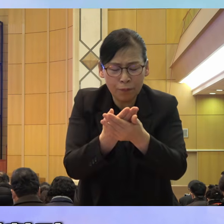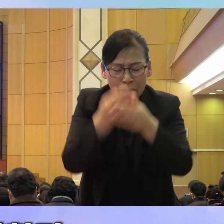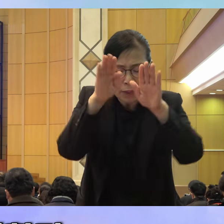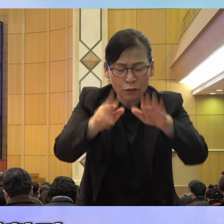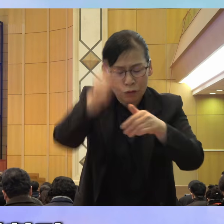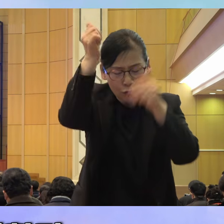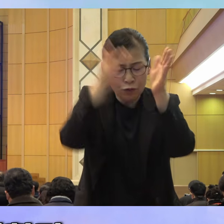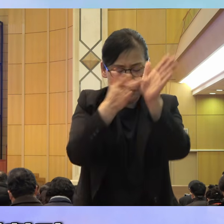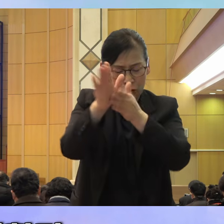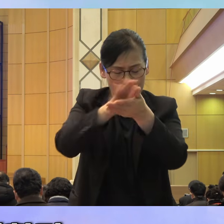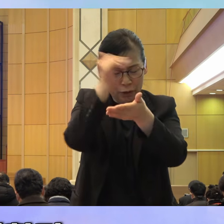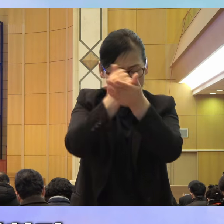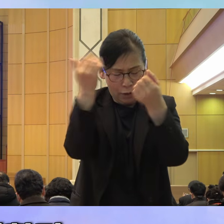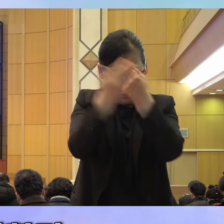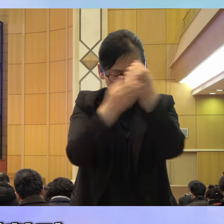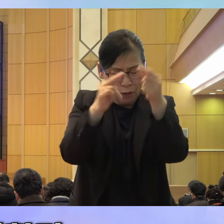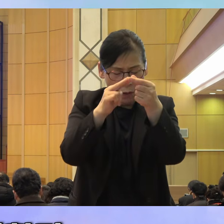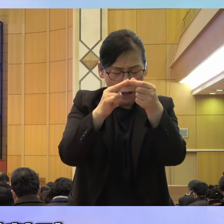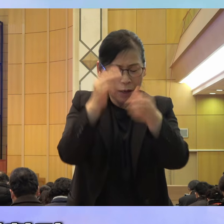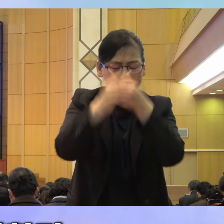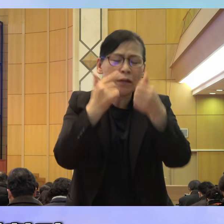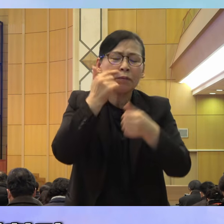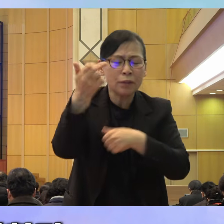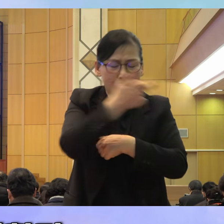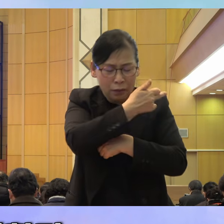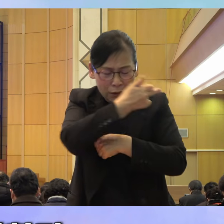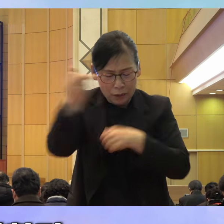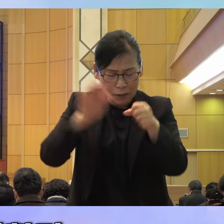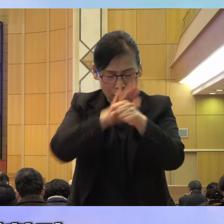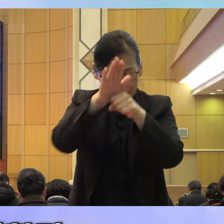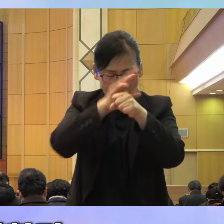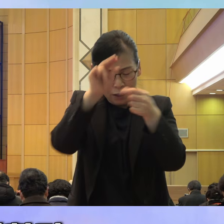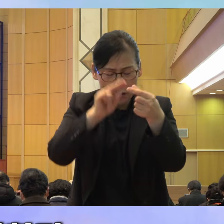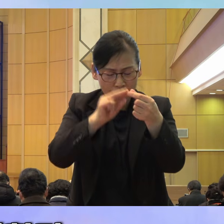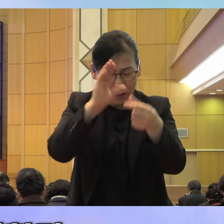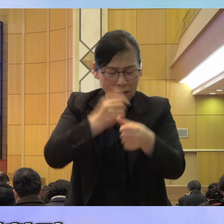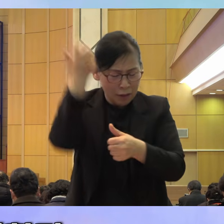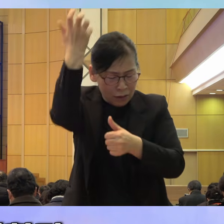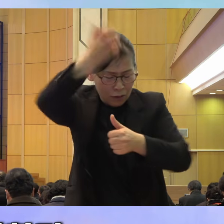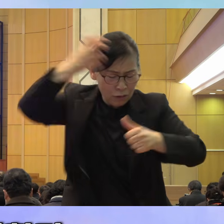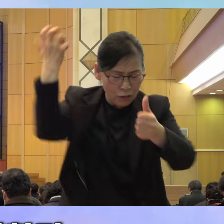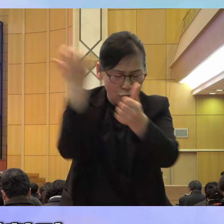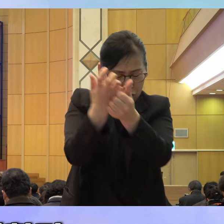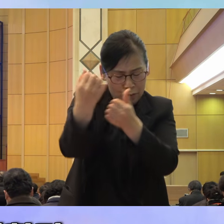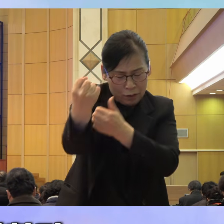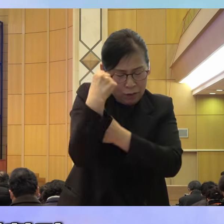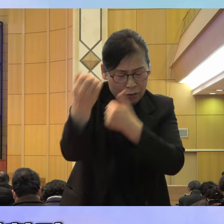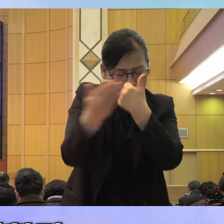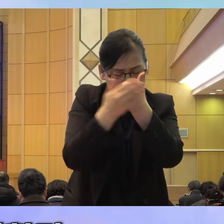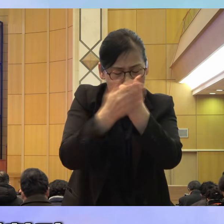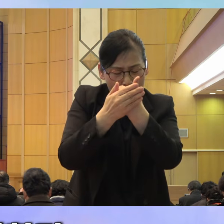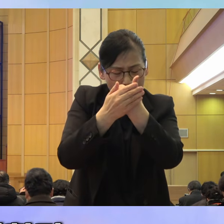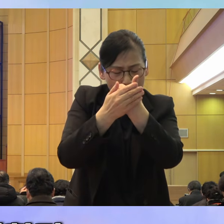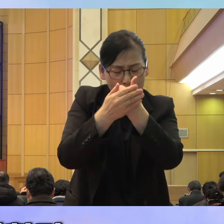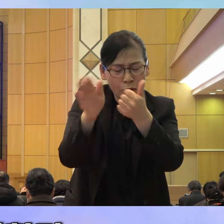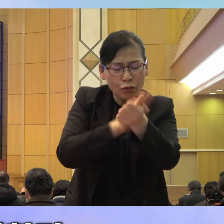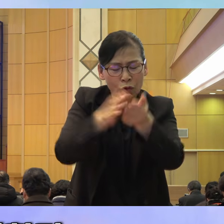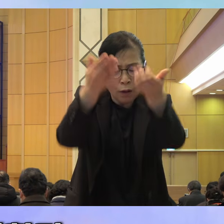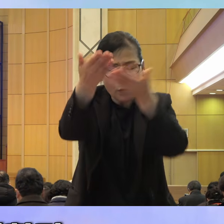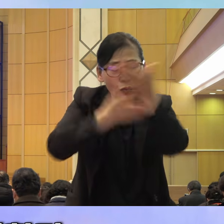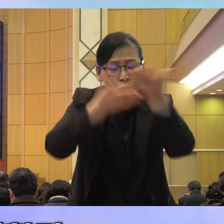이제는 우리 주 예수 그리스도 은혜와 하나님 아버지의 크신 사랑과 성령의 충만과 성령의 능력과